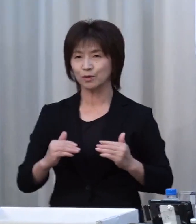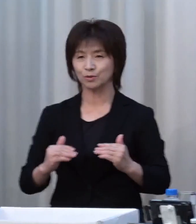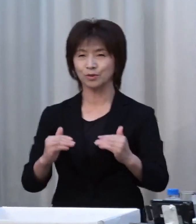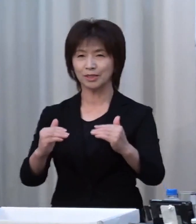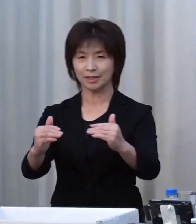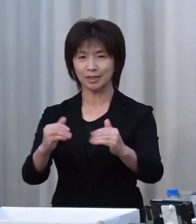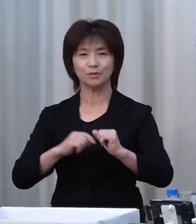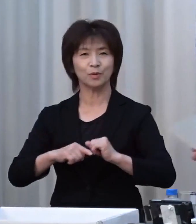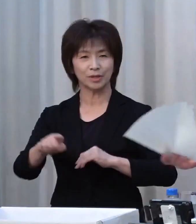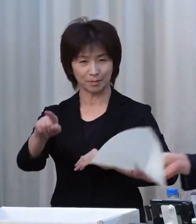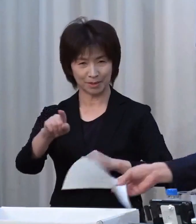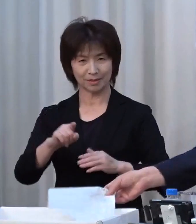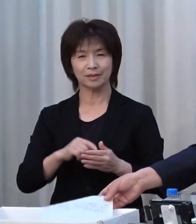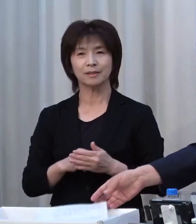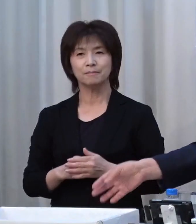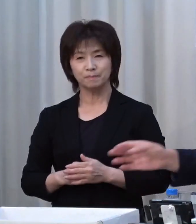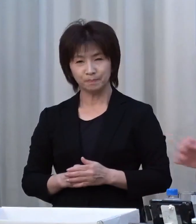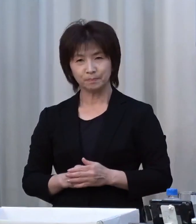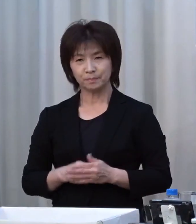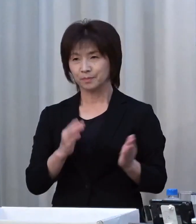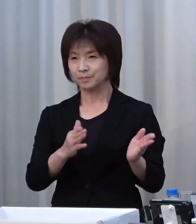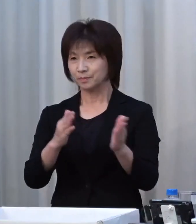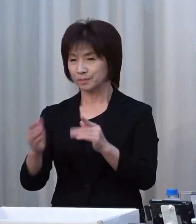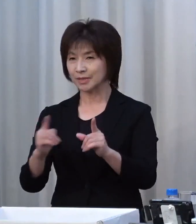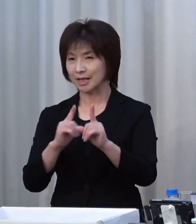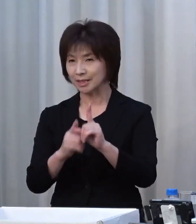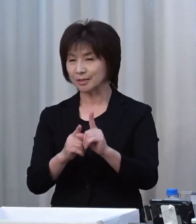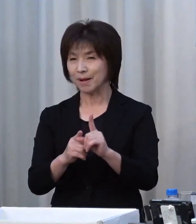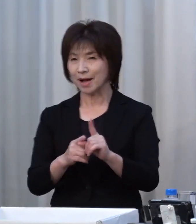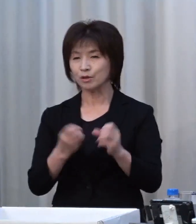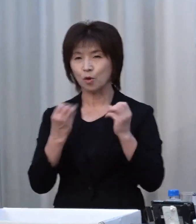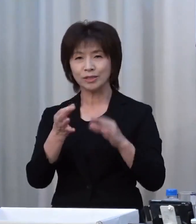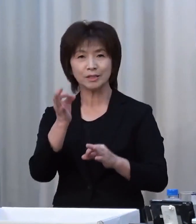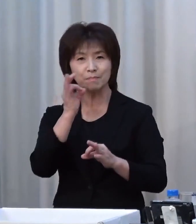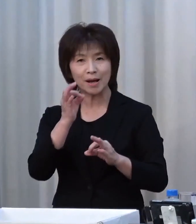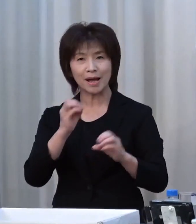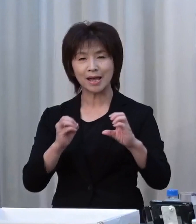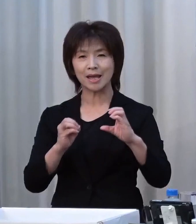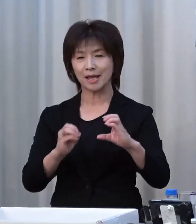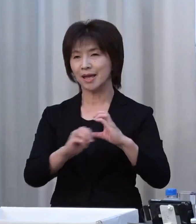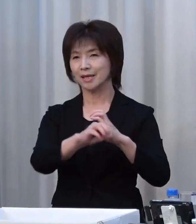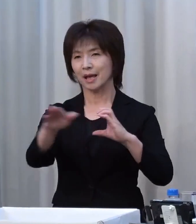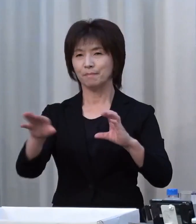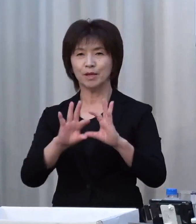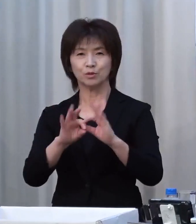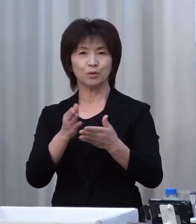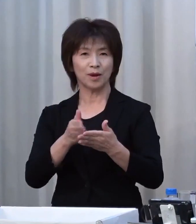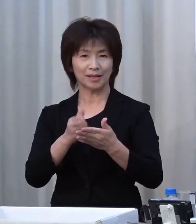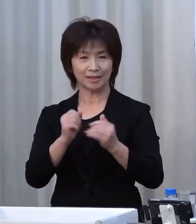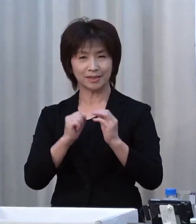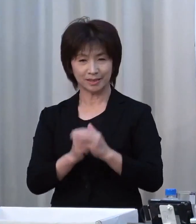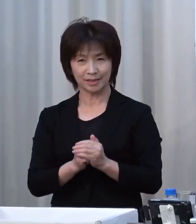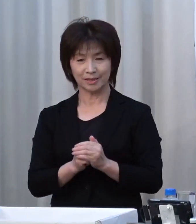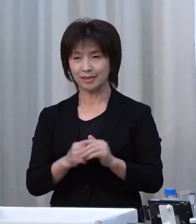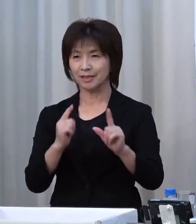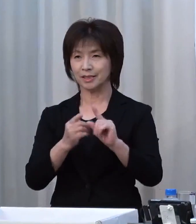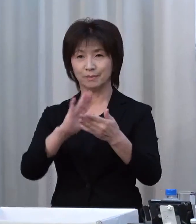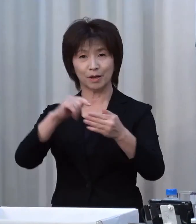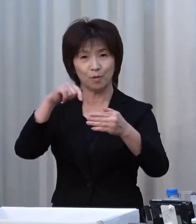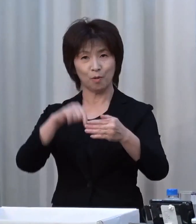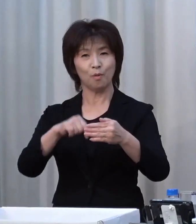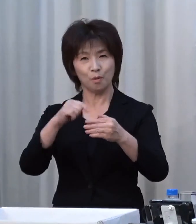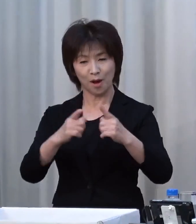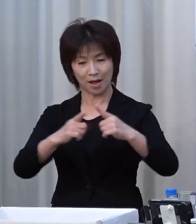を図ってまいります。次に千葉の新米に関するキャンペーンについてお話をいたします。本県